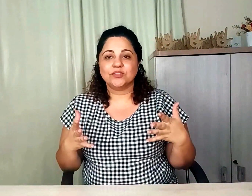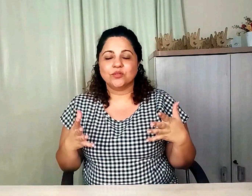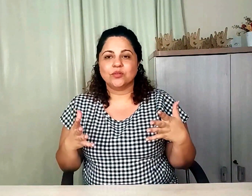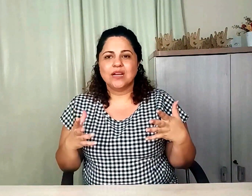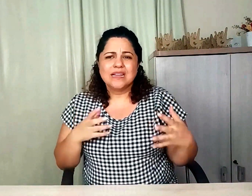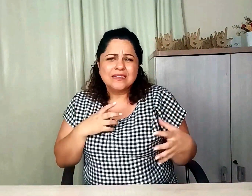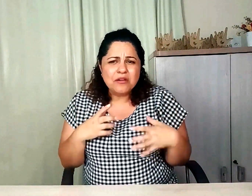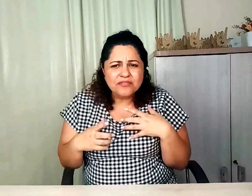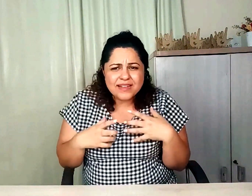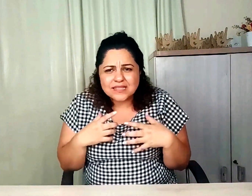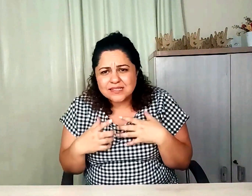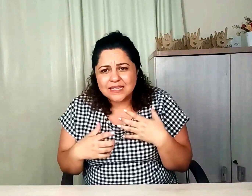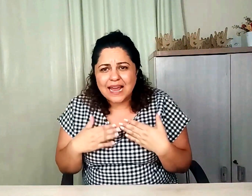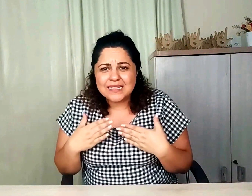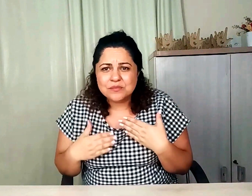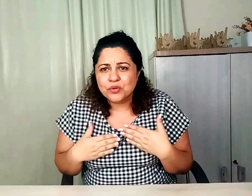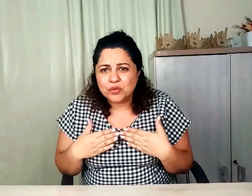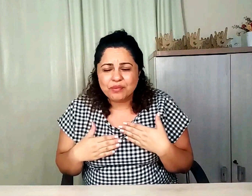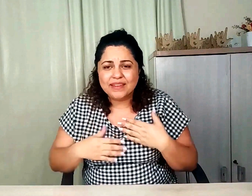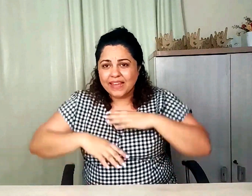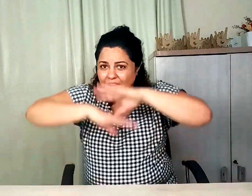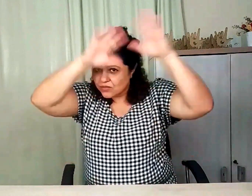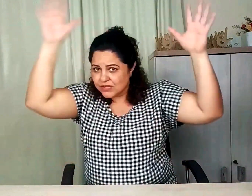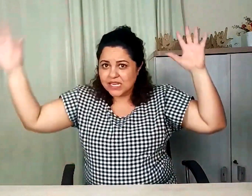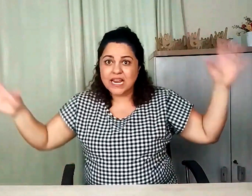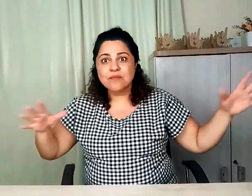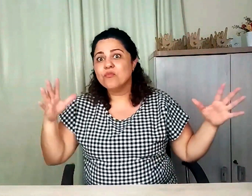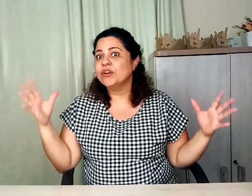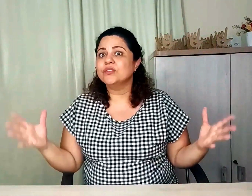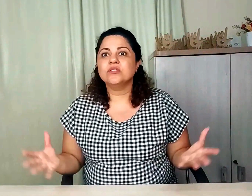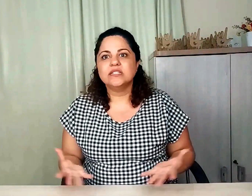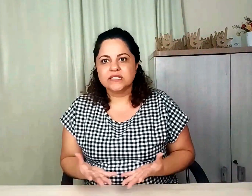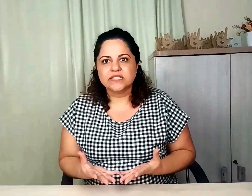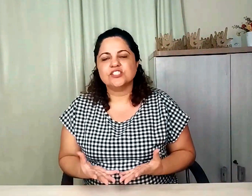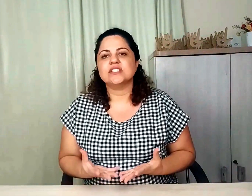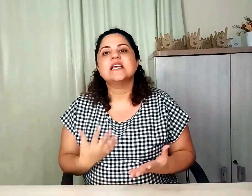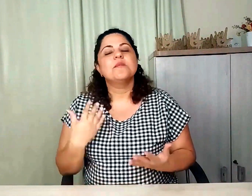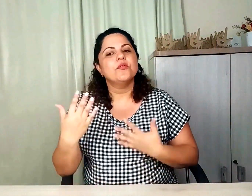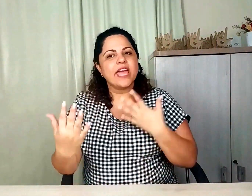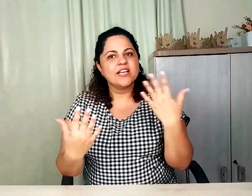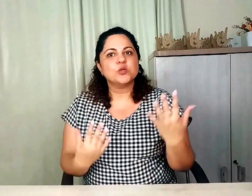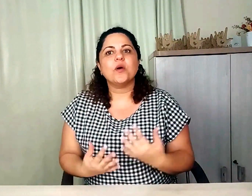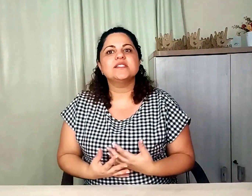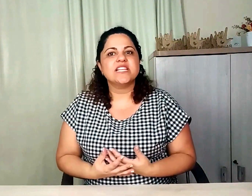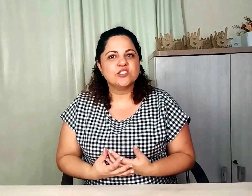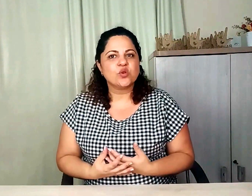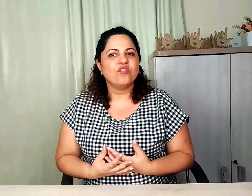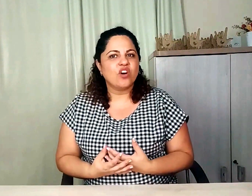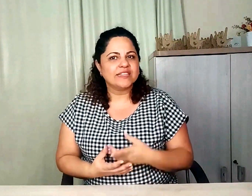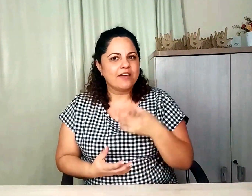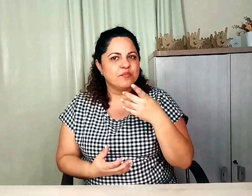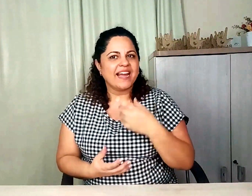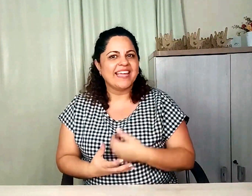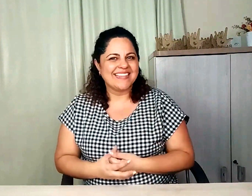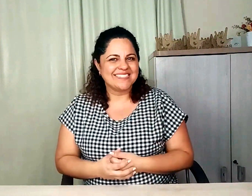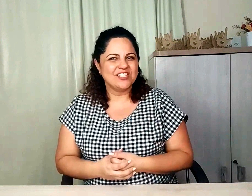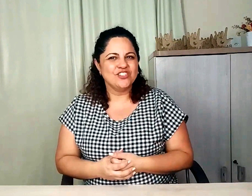dentro. Não faça sinais muito pequenos e nem muito grandes, porque isso pode ser desconfortável para quem está